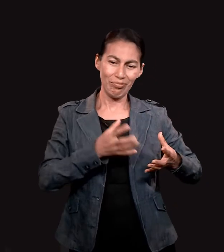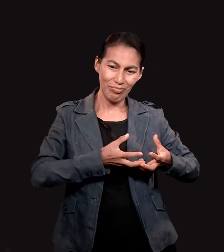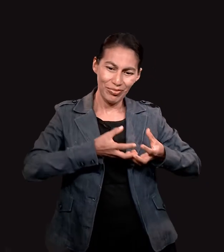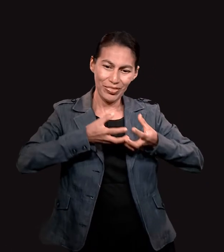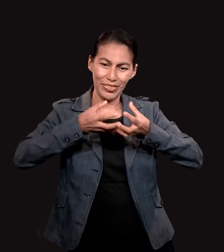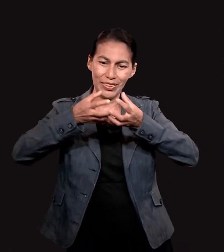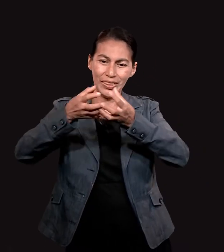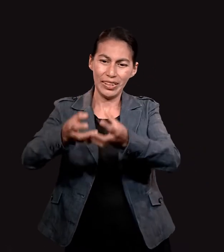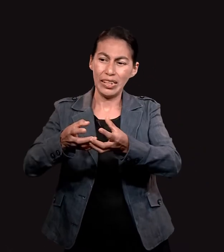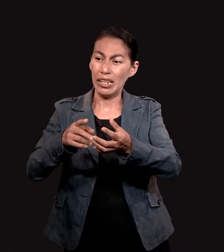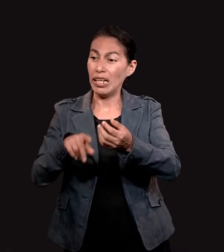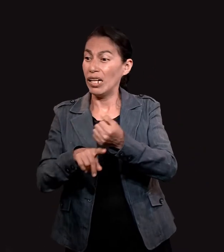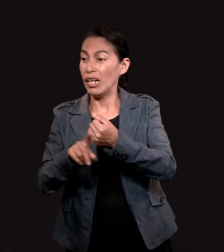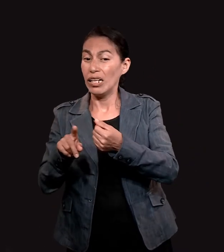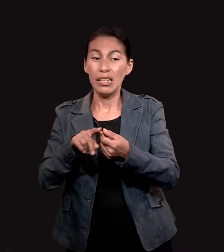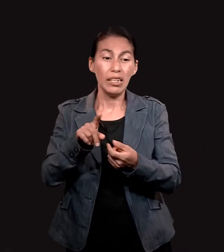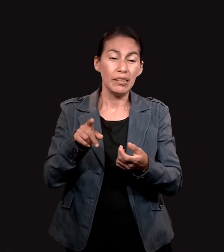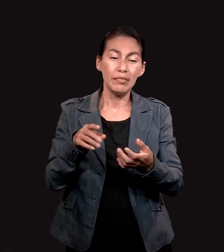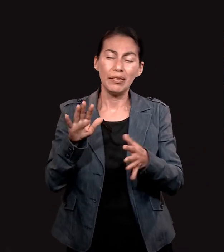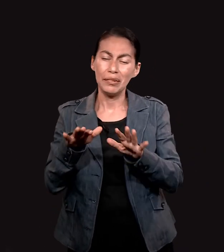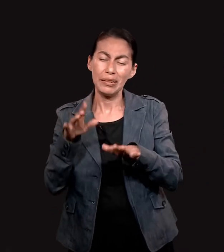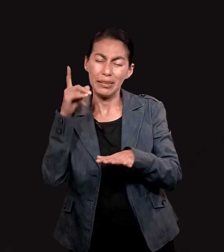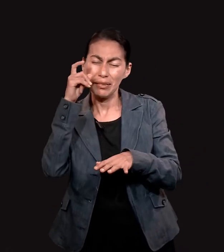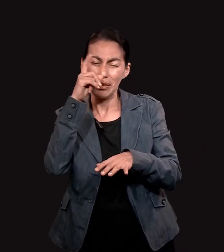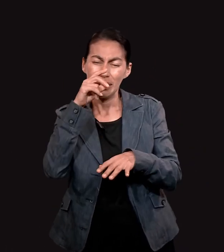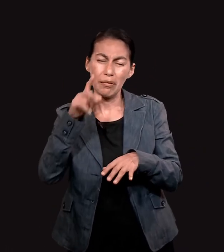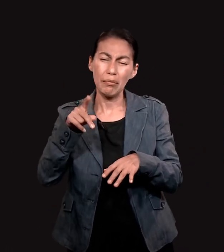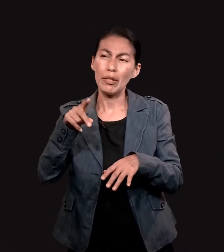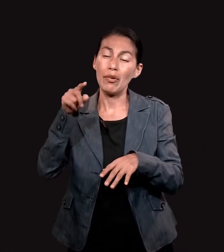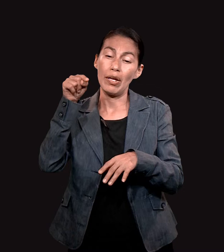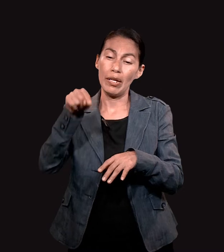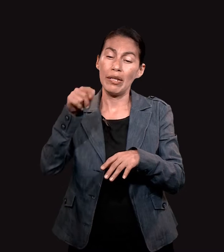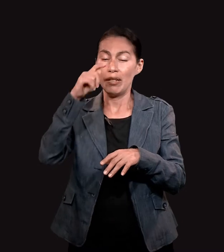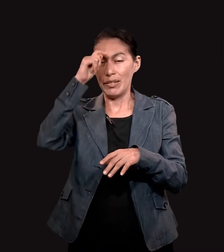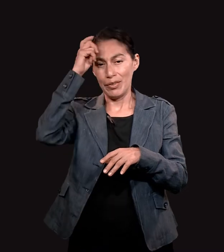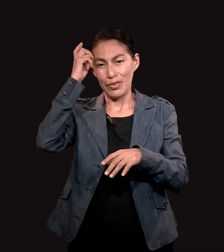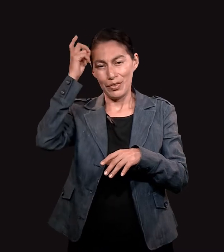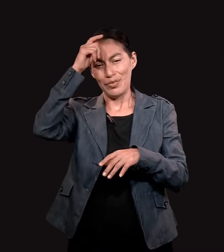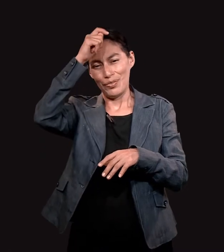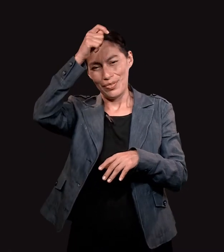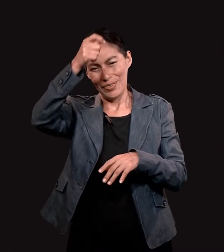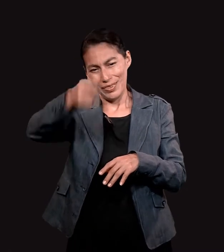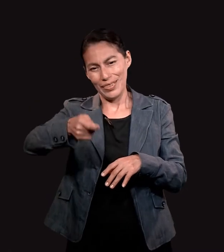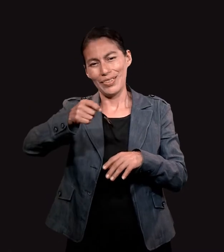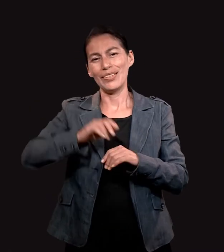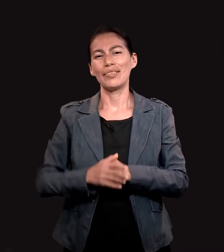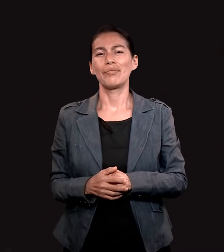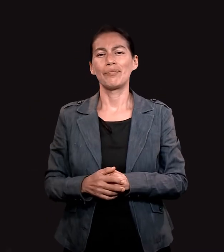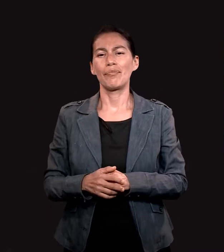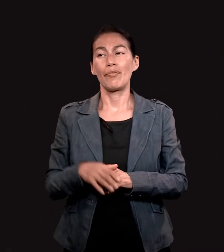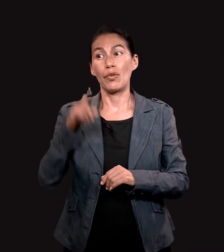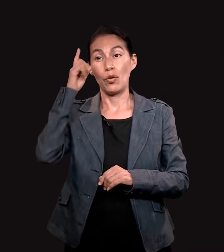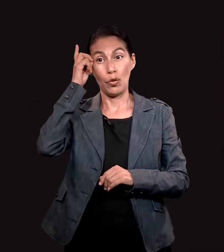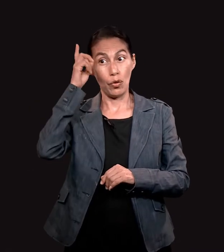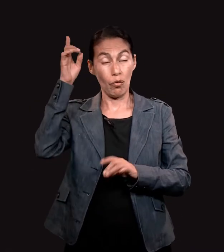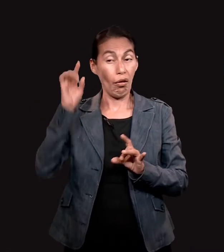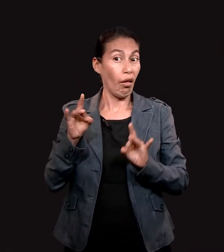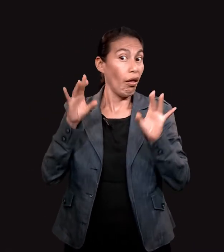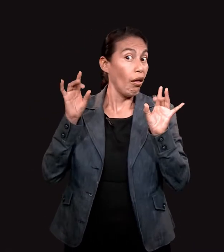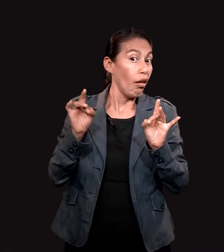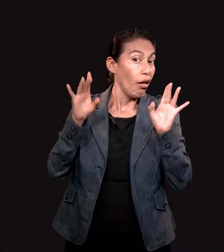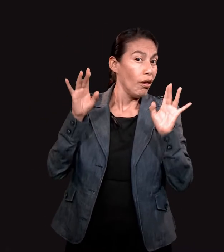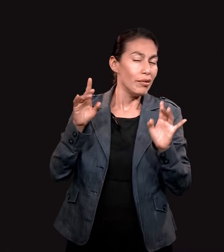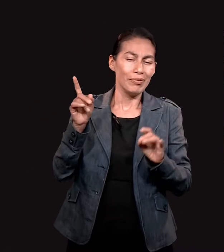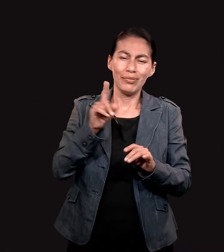comodidad y nos proyecta a otros lugares donde podríamos ser más luz aún todavía, más bendición, porque Dios no hace